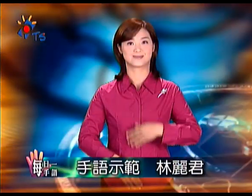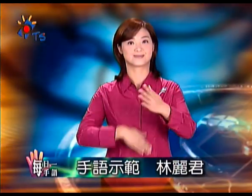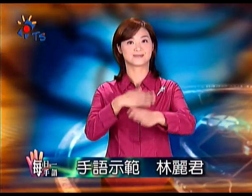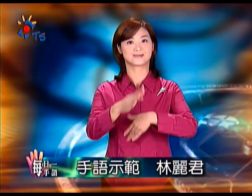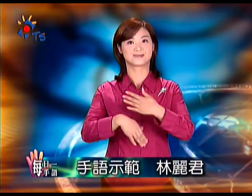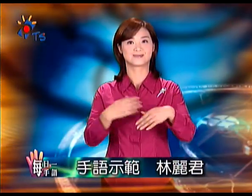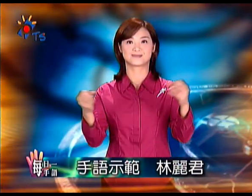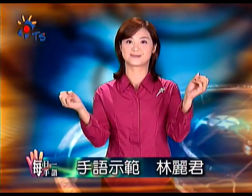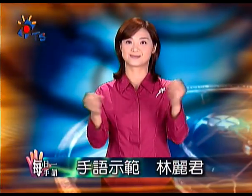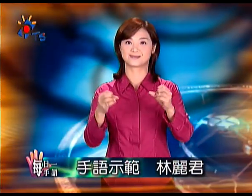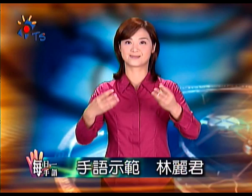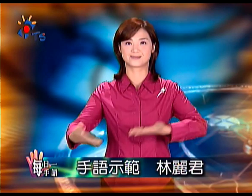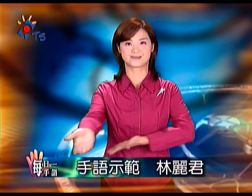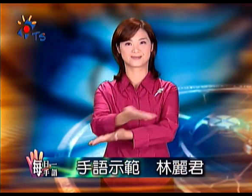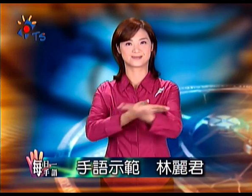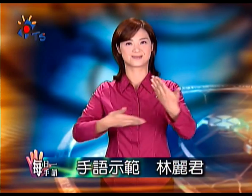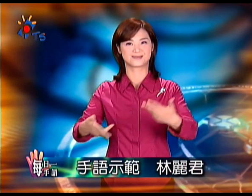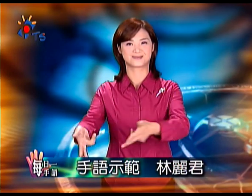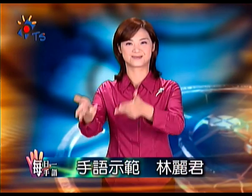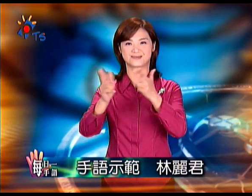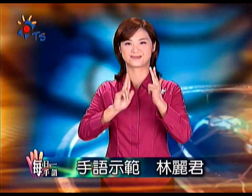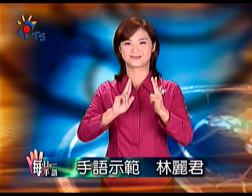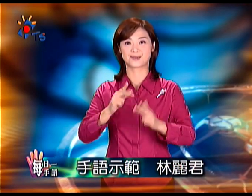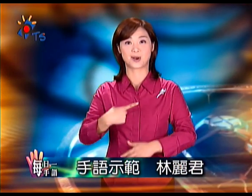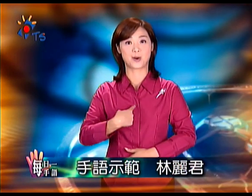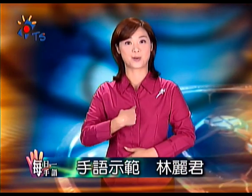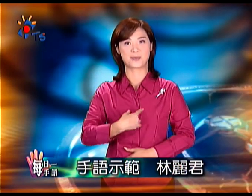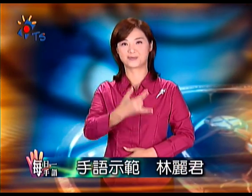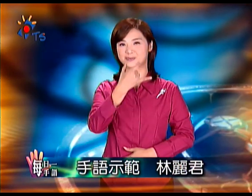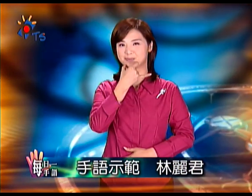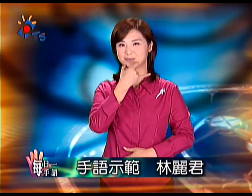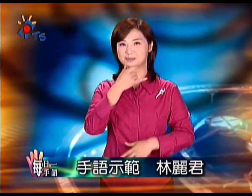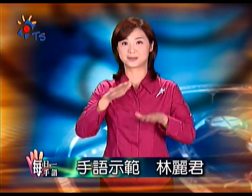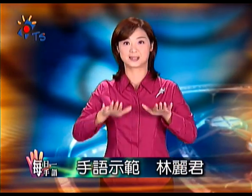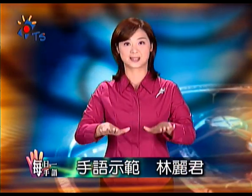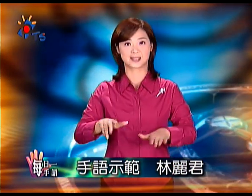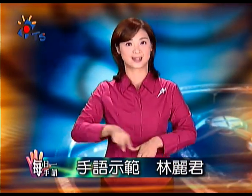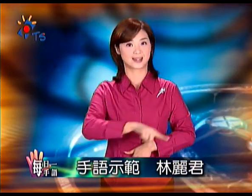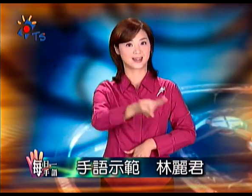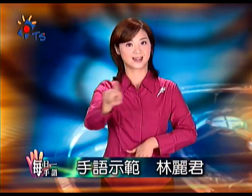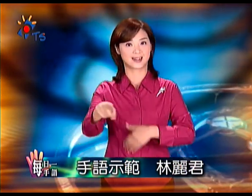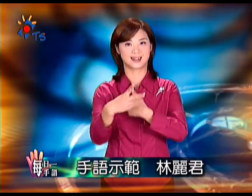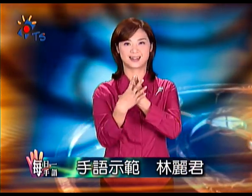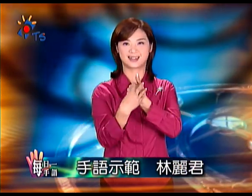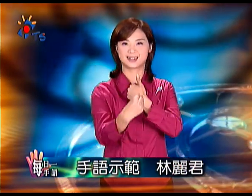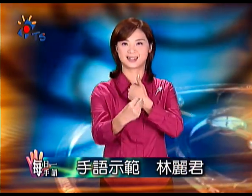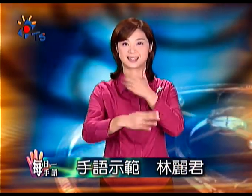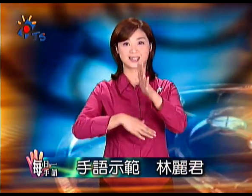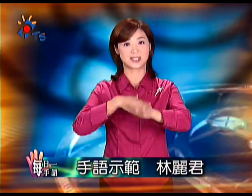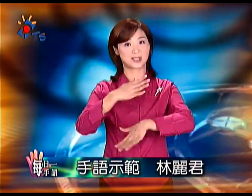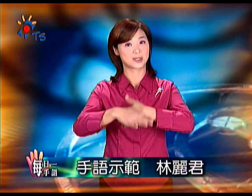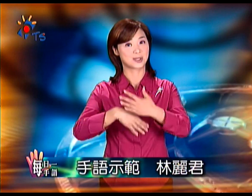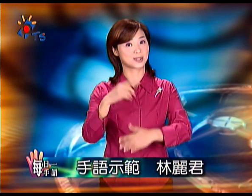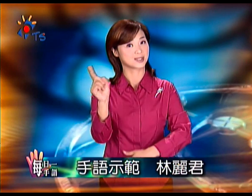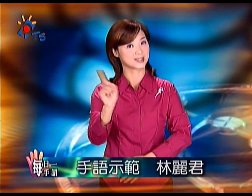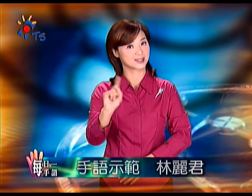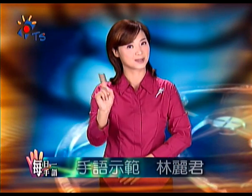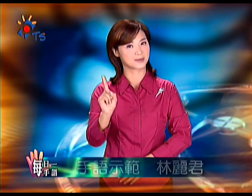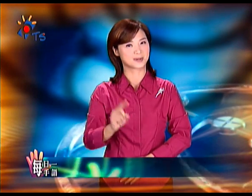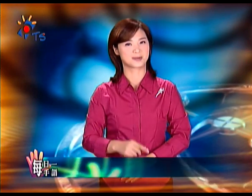动动双手，搭起无声的桥梁。我是林丽君，今天我们要来学跟生活有关的手